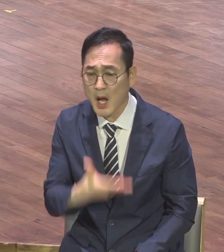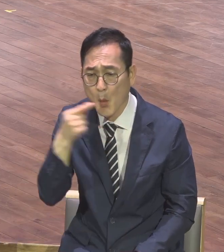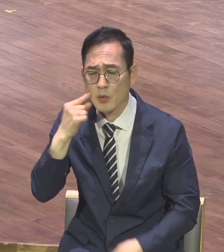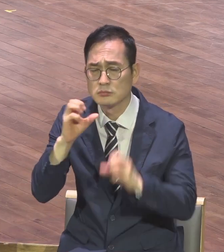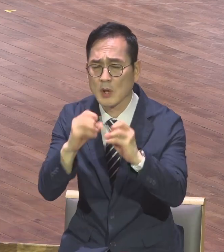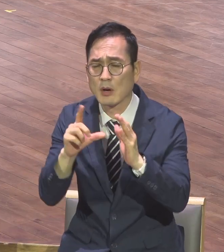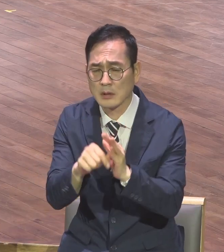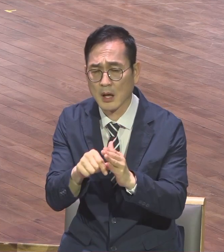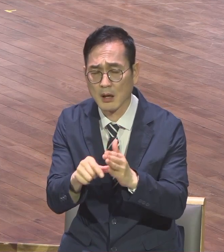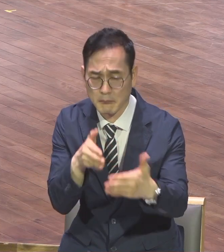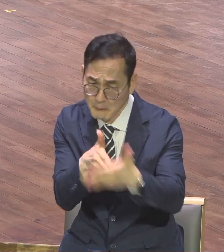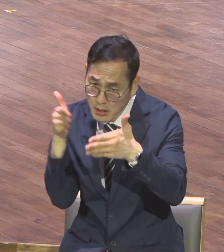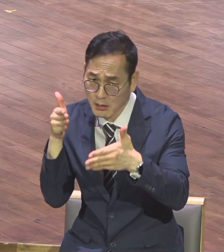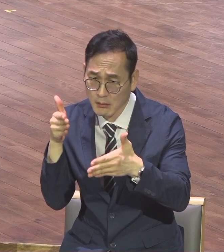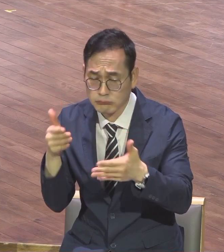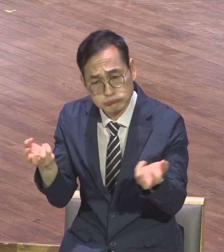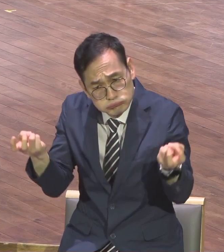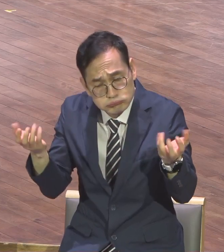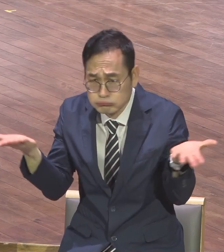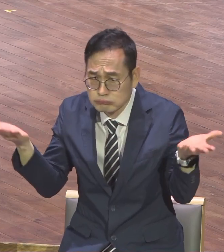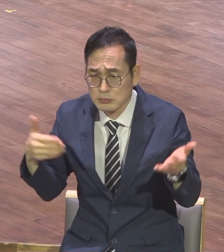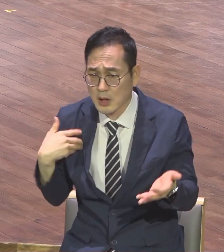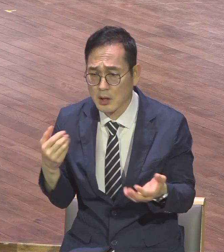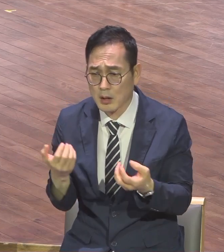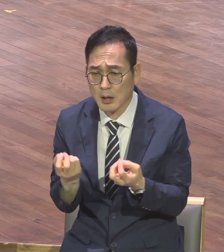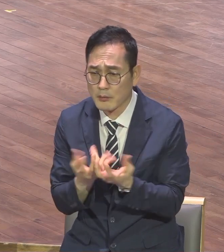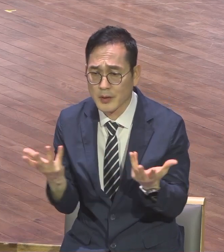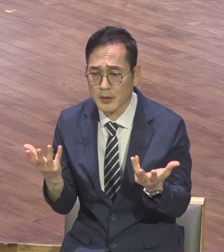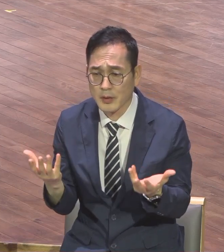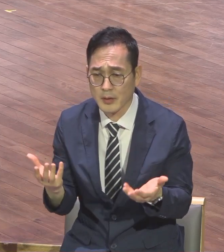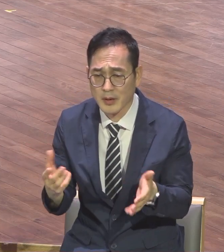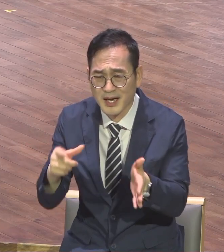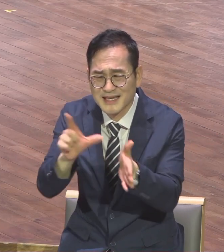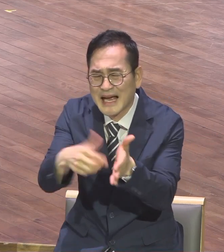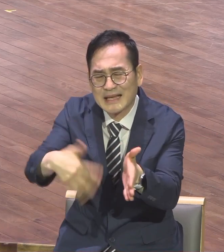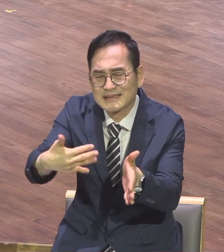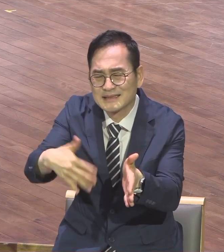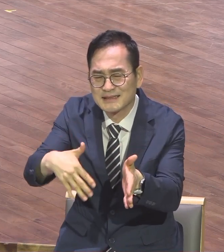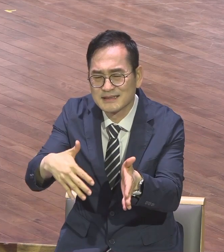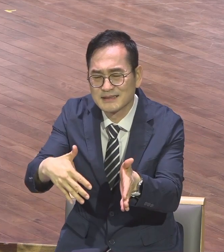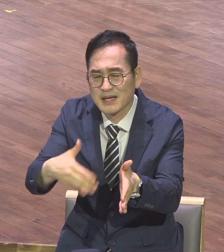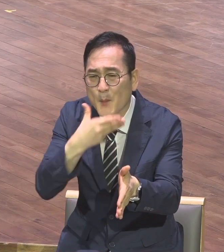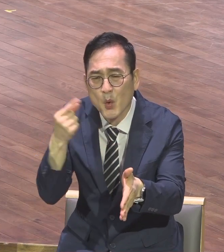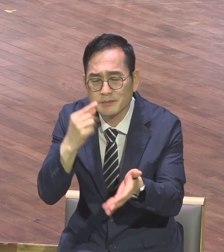복음을 증거했는데 안 믿는다, 그 사람 구원 못 받을 사람이든지 아직 시간표 아이들 중 하나예요.